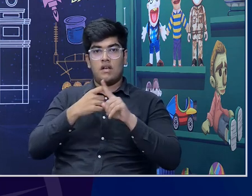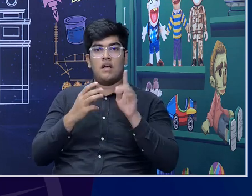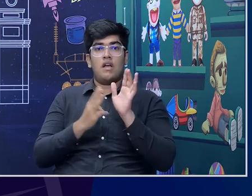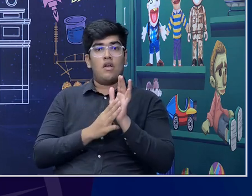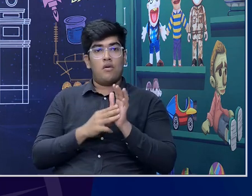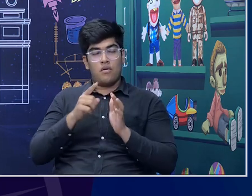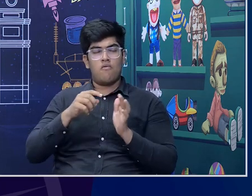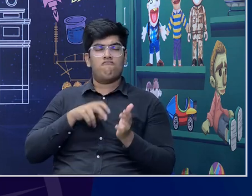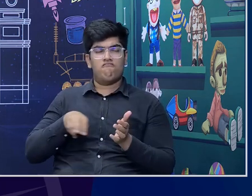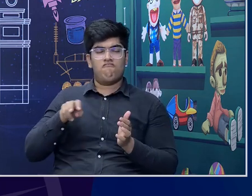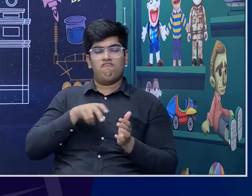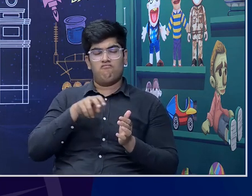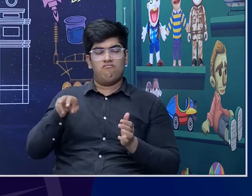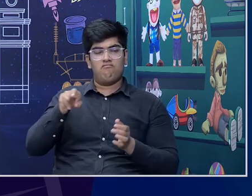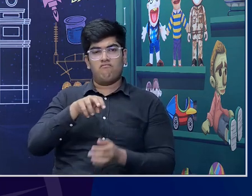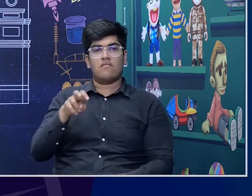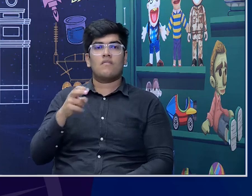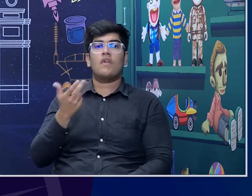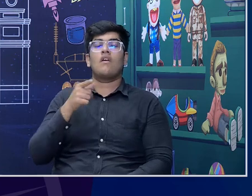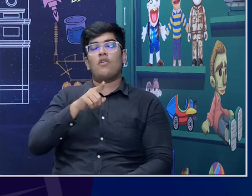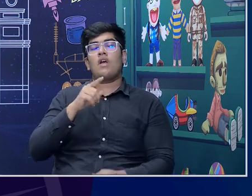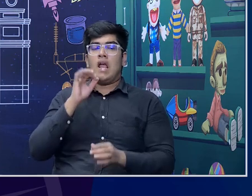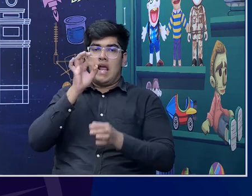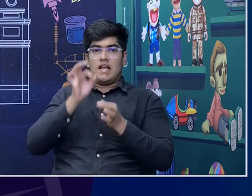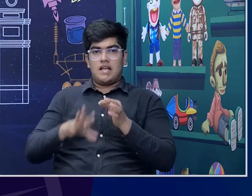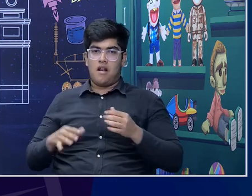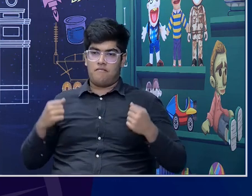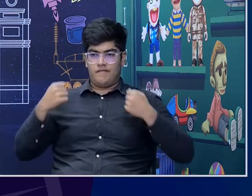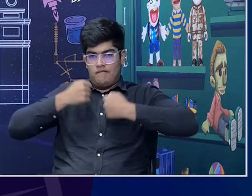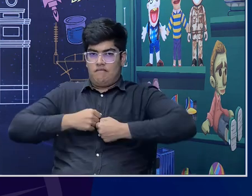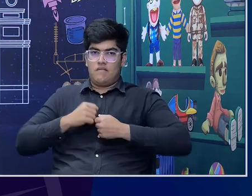उन्हें गरम, कपड़े तो पहन नहीं हैं,